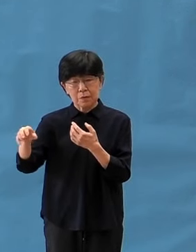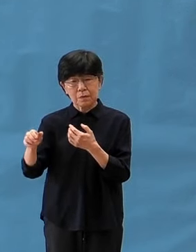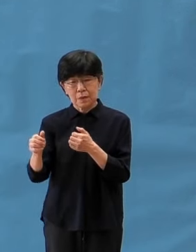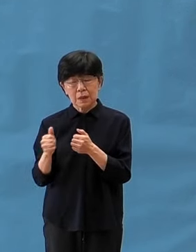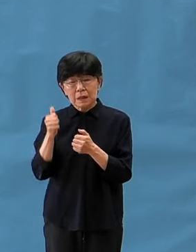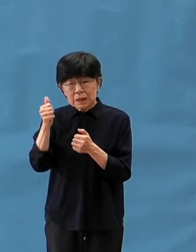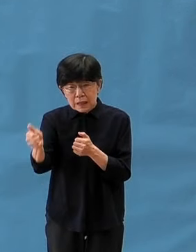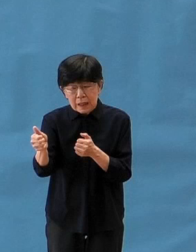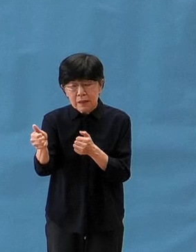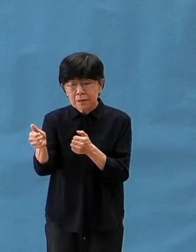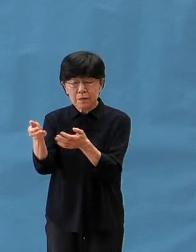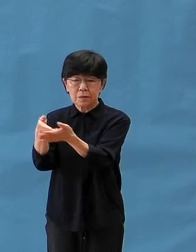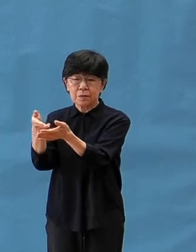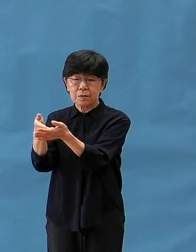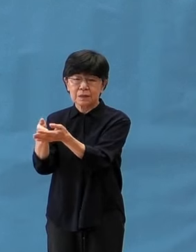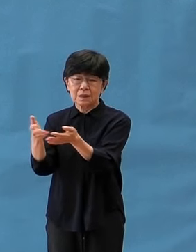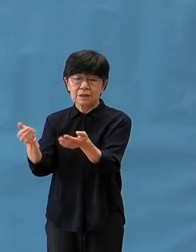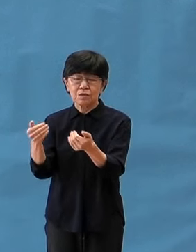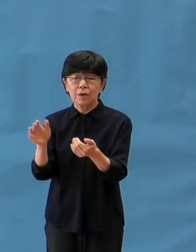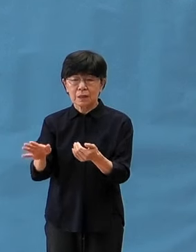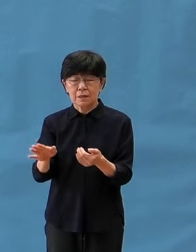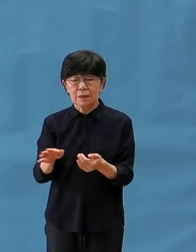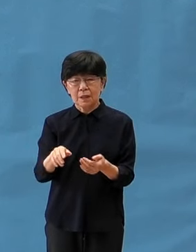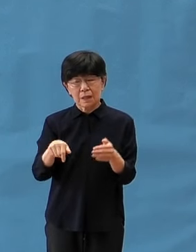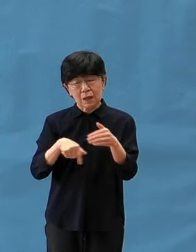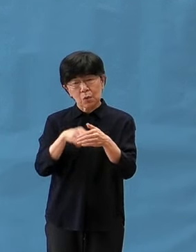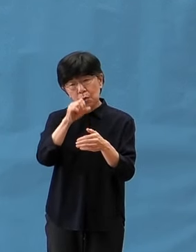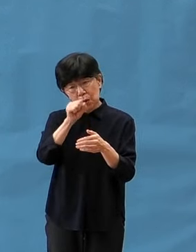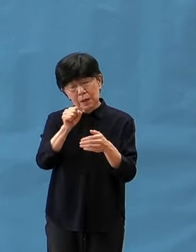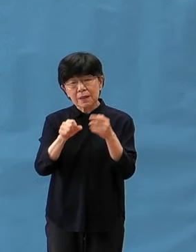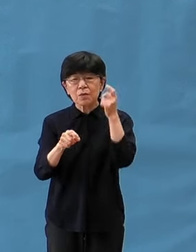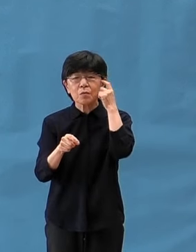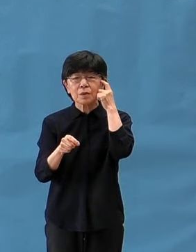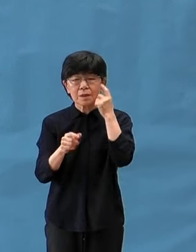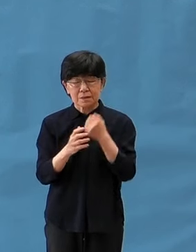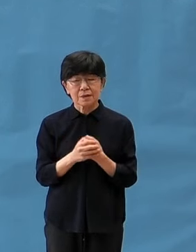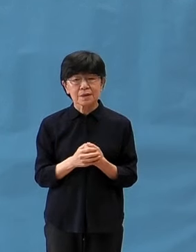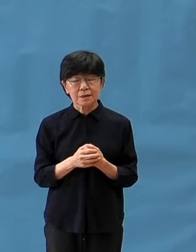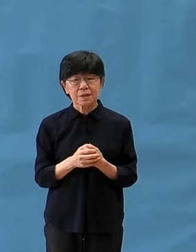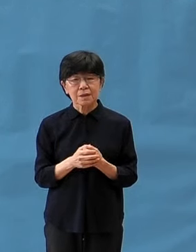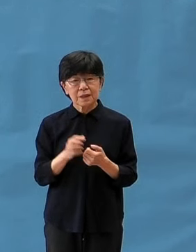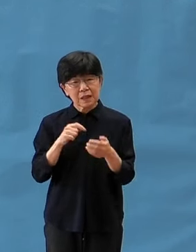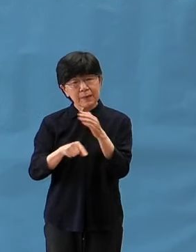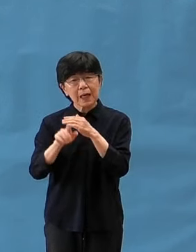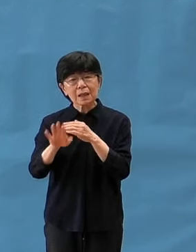そういう意味で得るもの多く、大変有意義であったというふうに思っております。で、